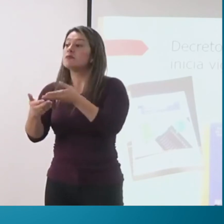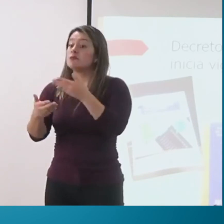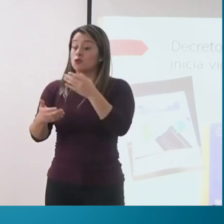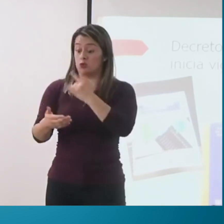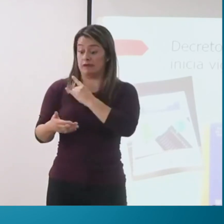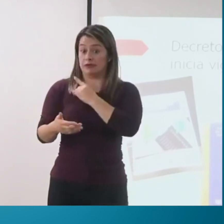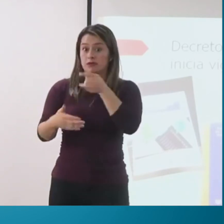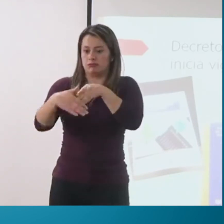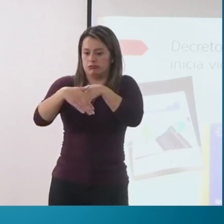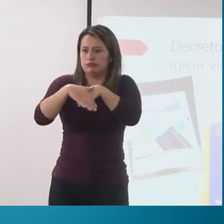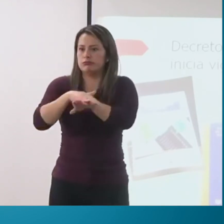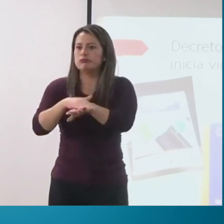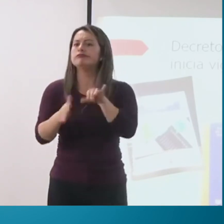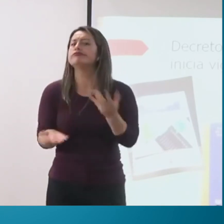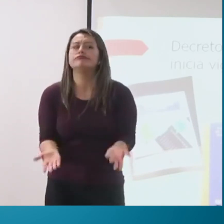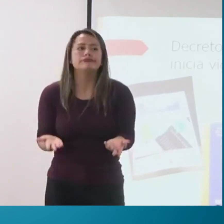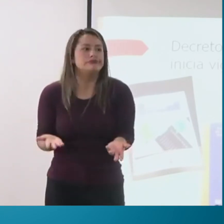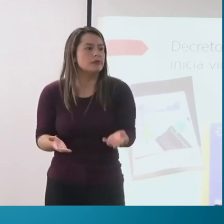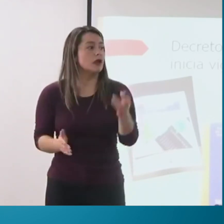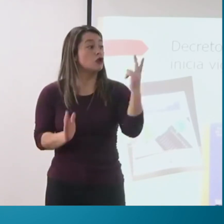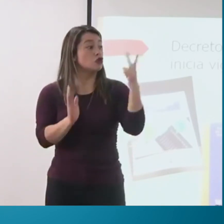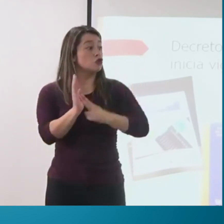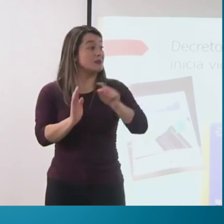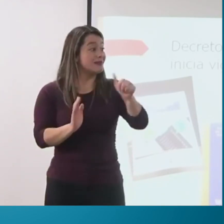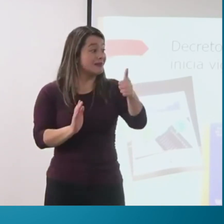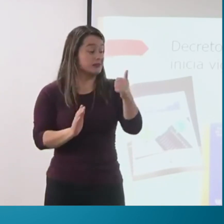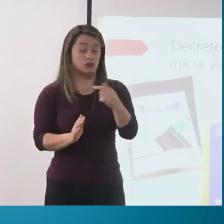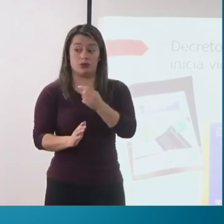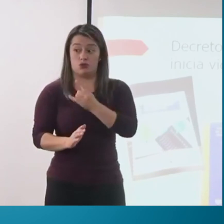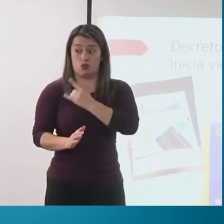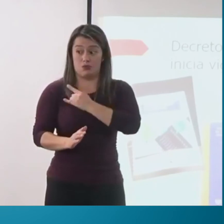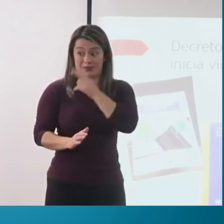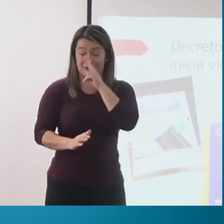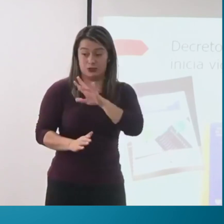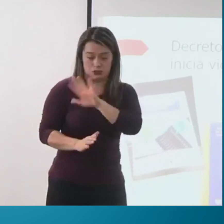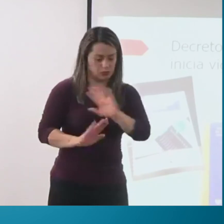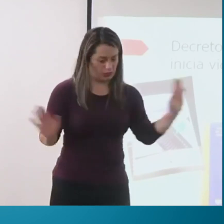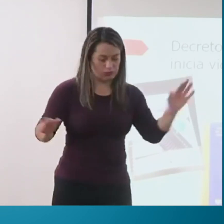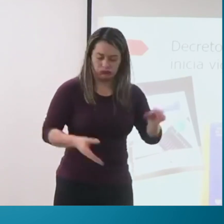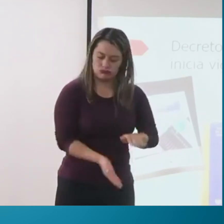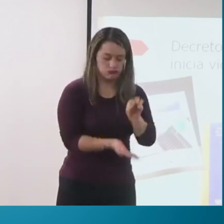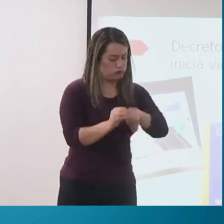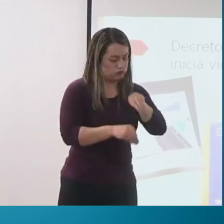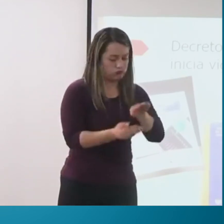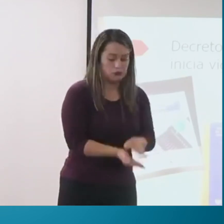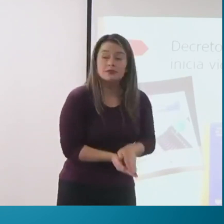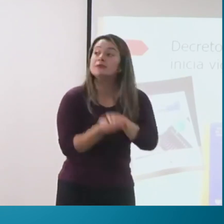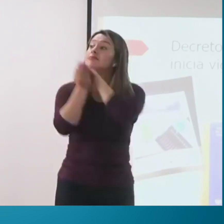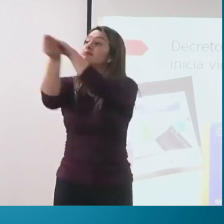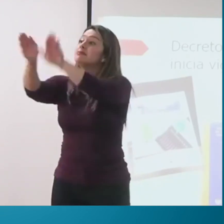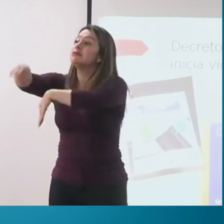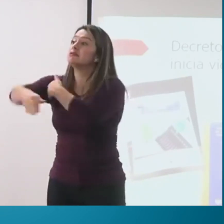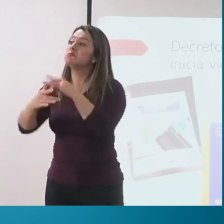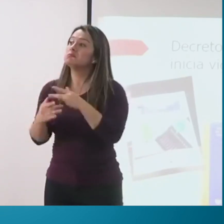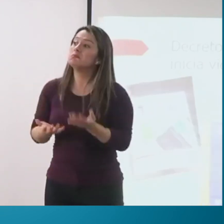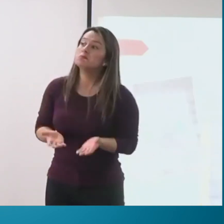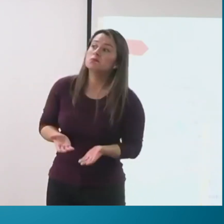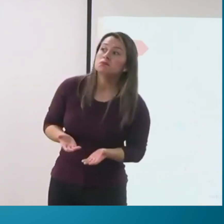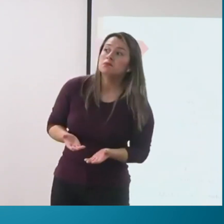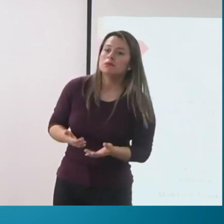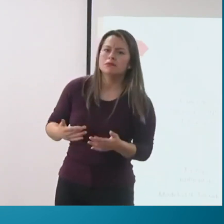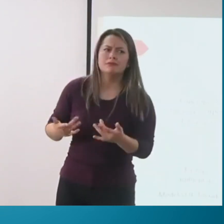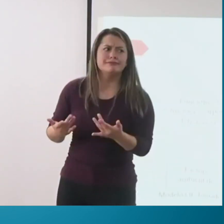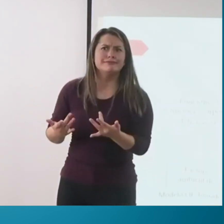Universidad Nacional 4 años, o sea que en el 2010 la Nacional entregó al Ministerio el manual, pero por razones se sacó solo hasta